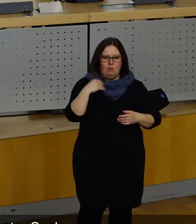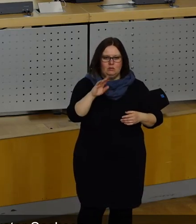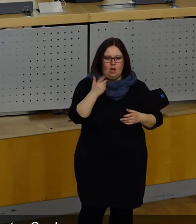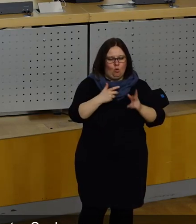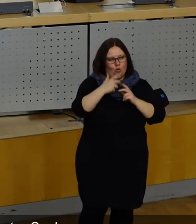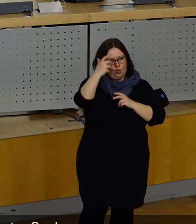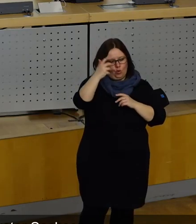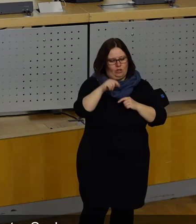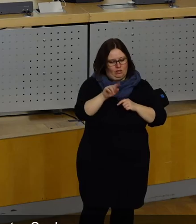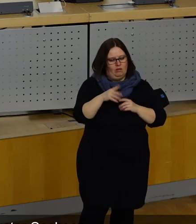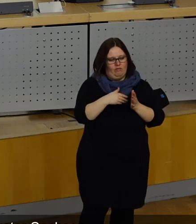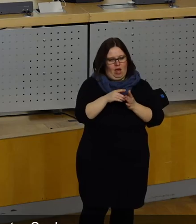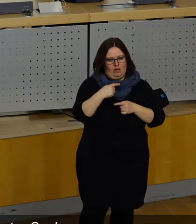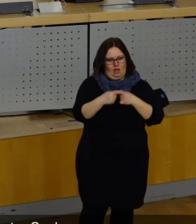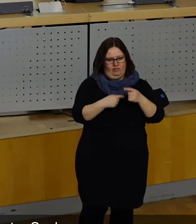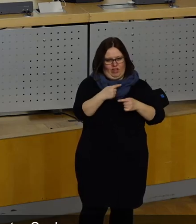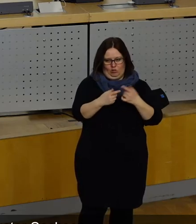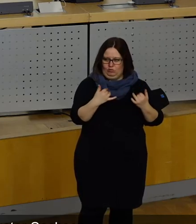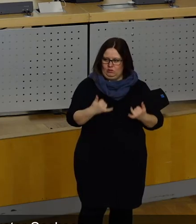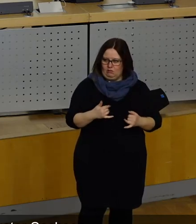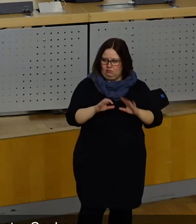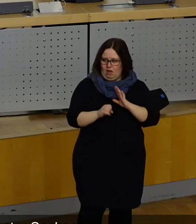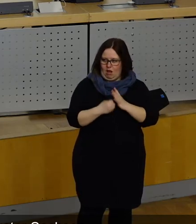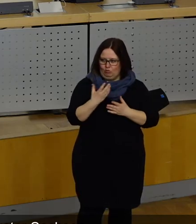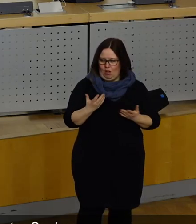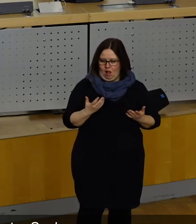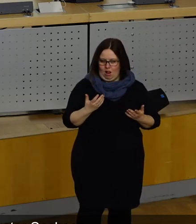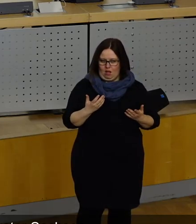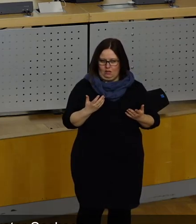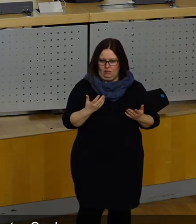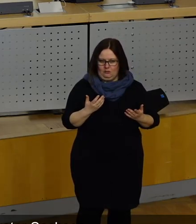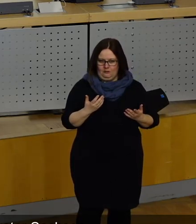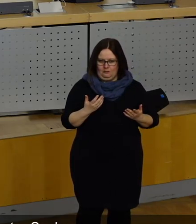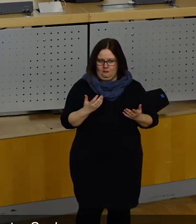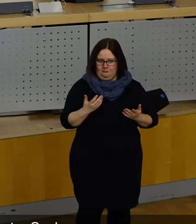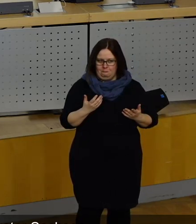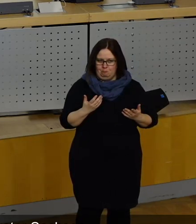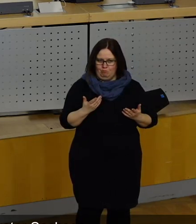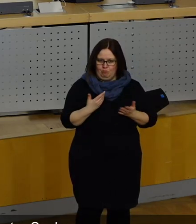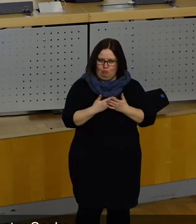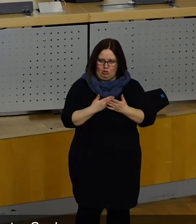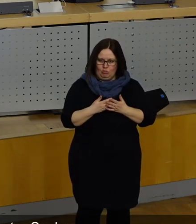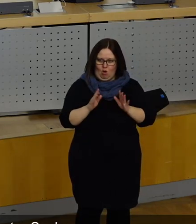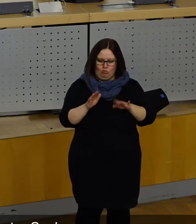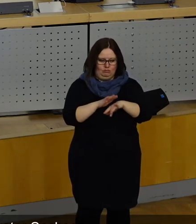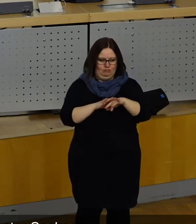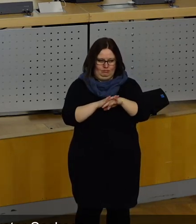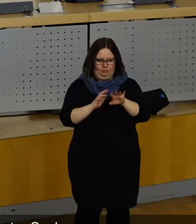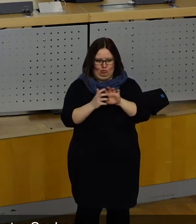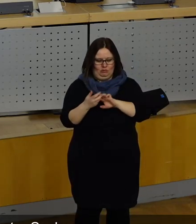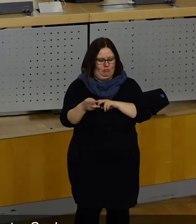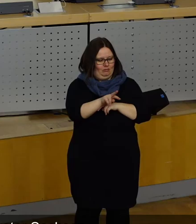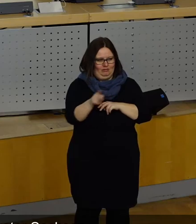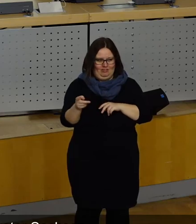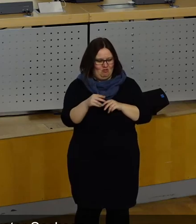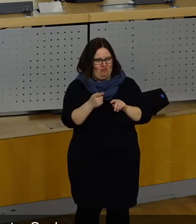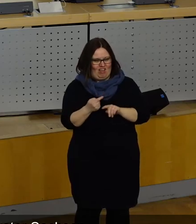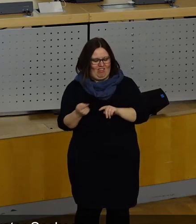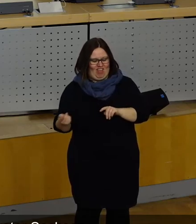Königsufer weiterentwickelt. Jetzt ist aktuell, das sind die letzten zwei Aspekte, die ich einfließen lassen will, also ich entschuldige mich für das Springen und vieles